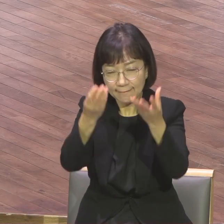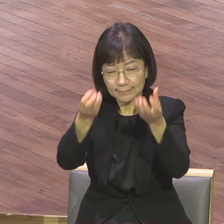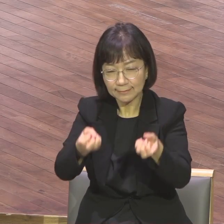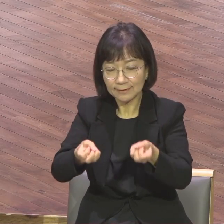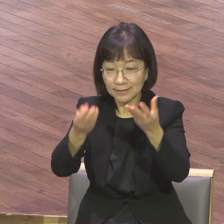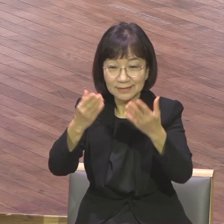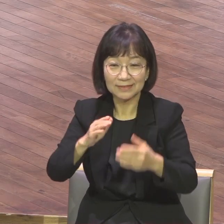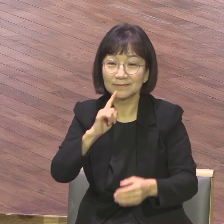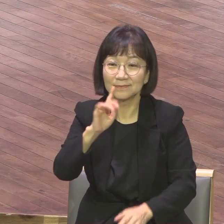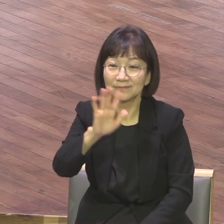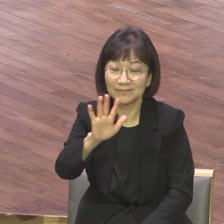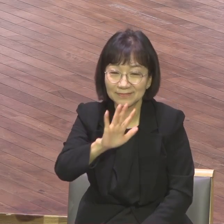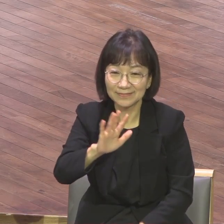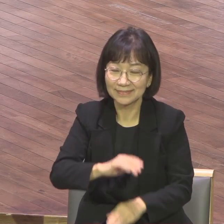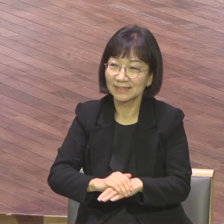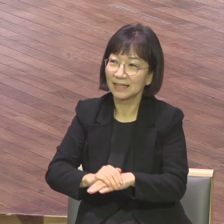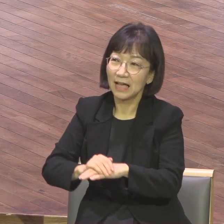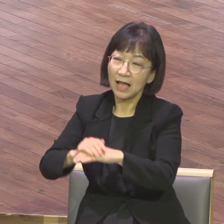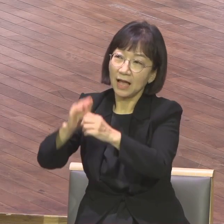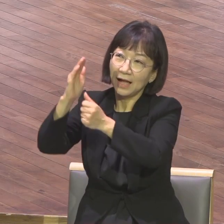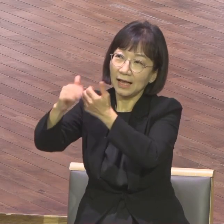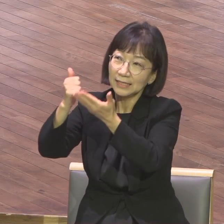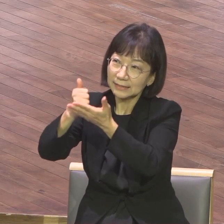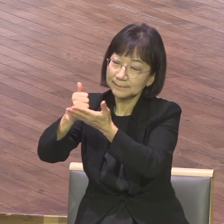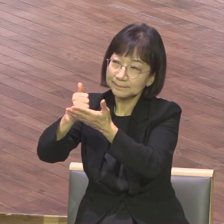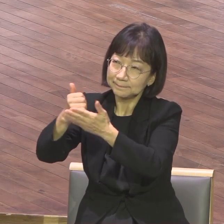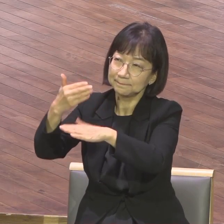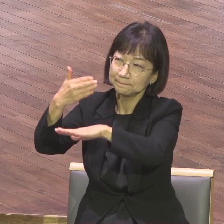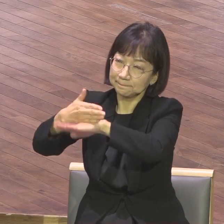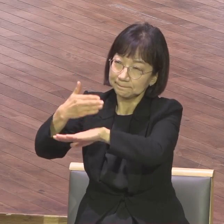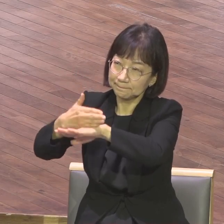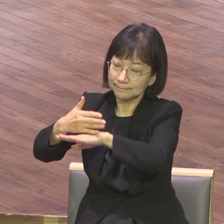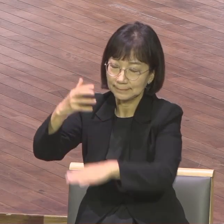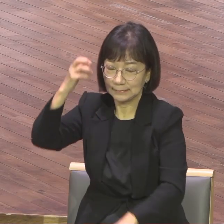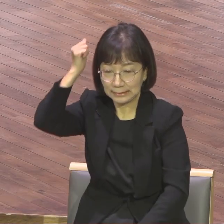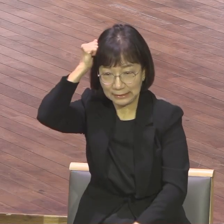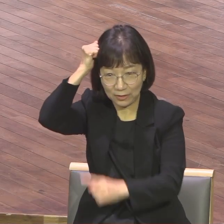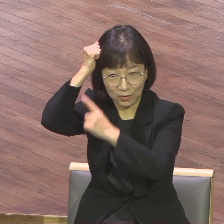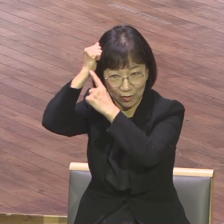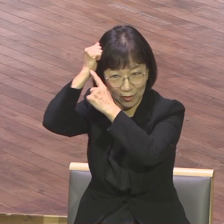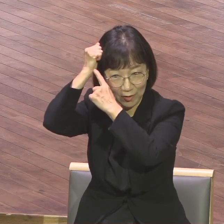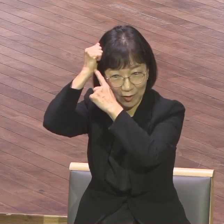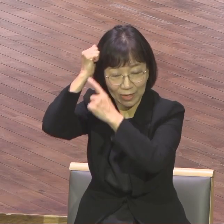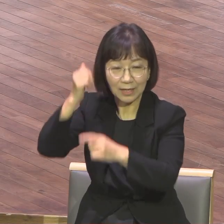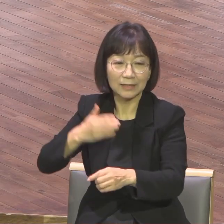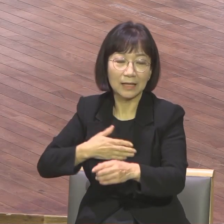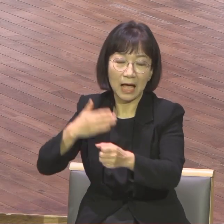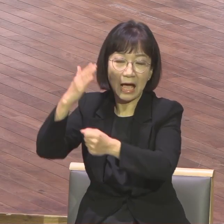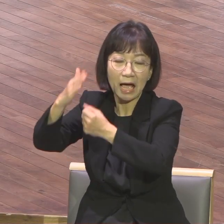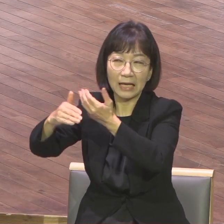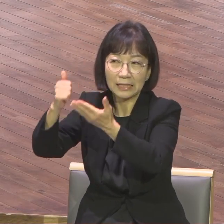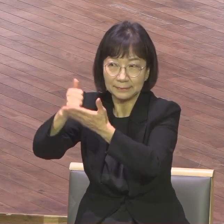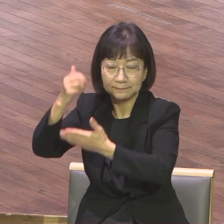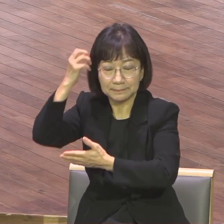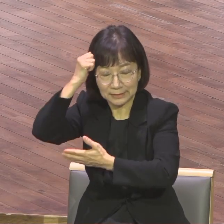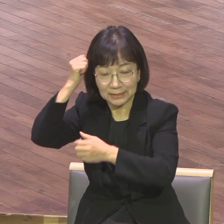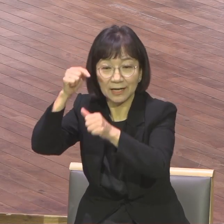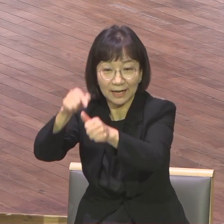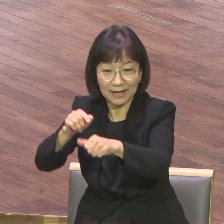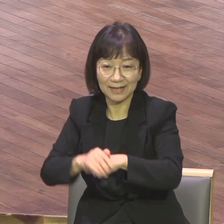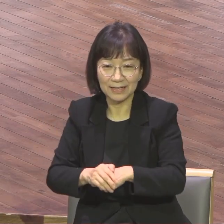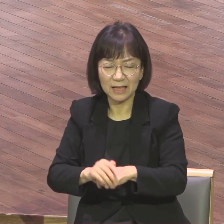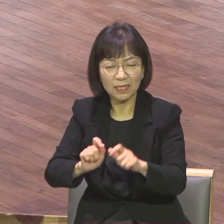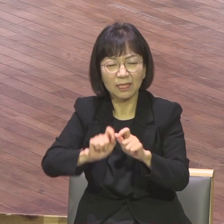하나님께 감사해야 함을 기억하라는 것입니다. 기억해라. 하나님 좀 기억해라. 잊어버리고 살거든요. 대부분이